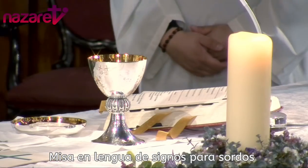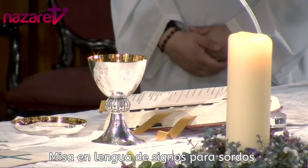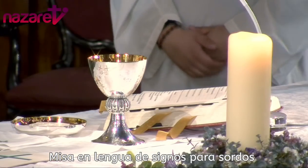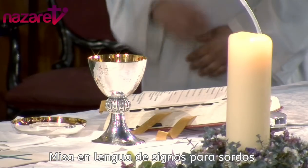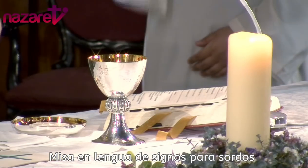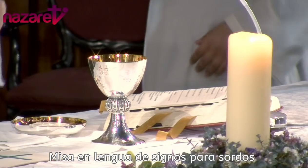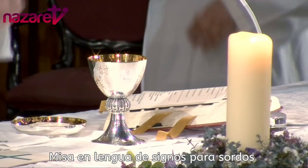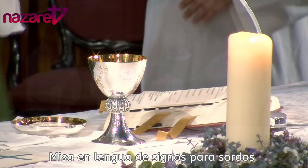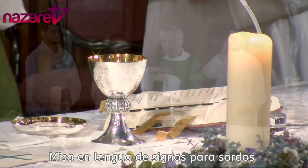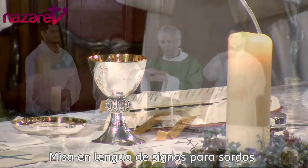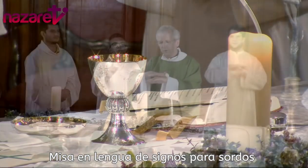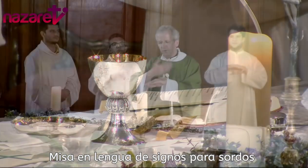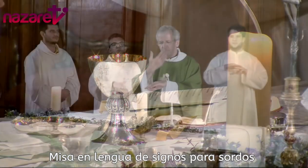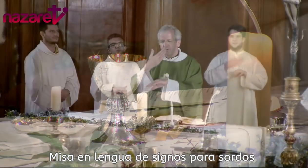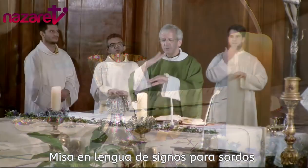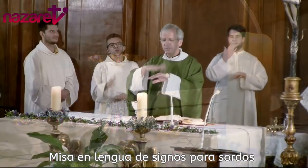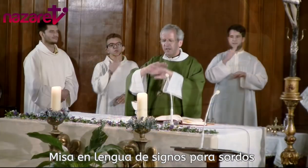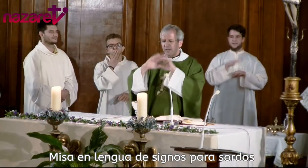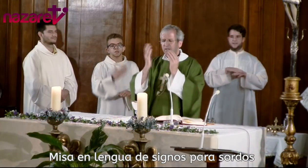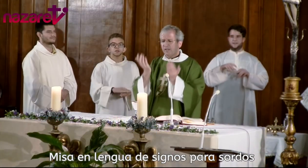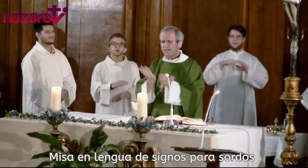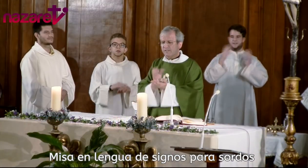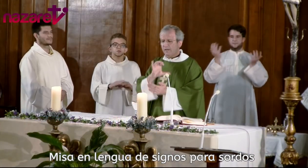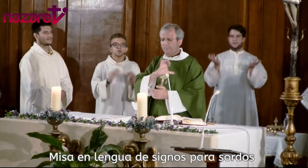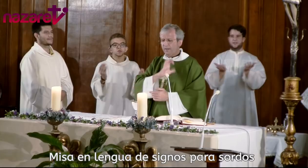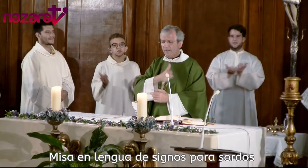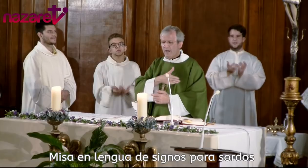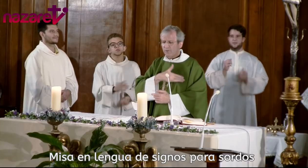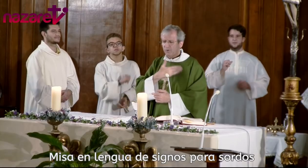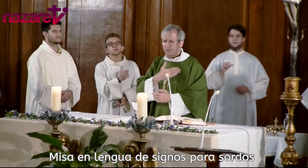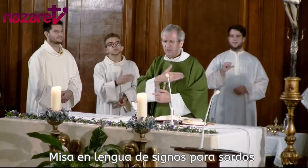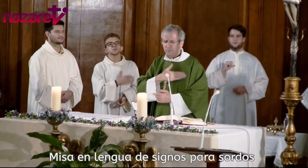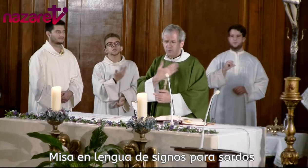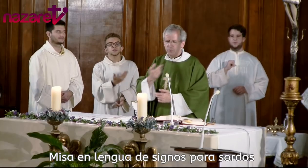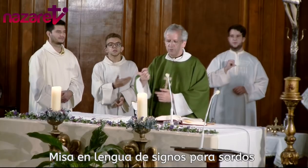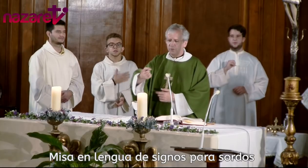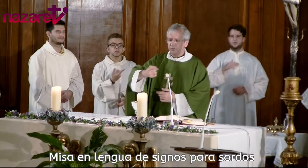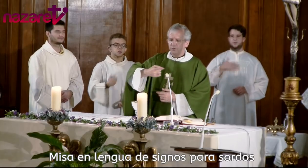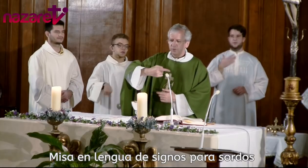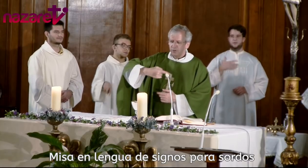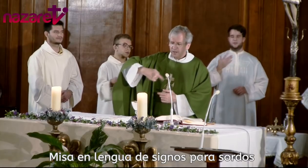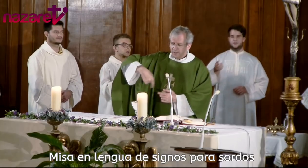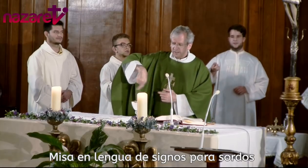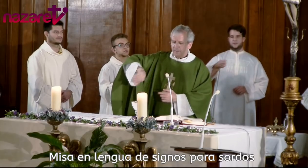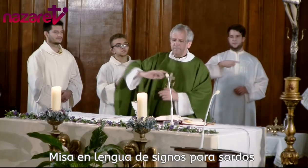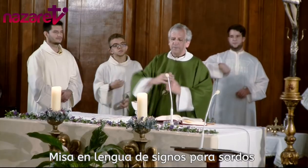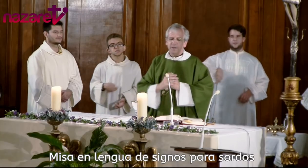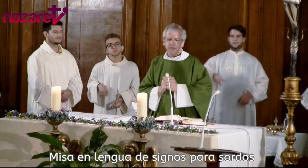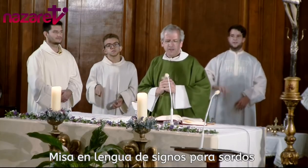Cordero de Dios, que quitas el pecado del mundo, ten piedad